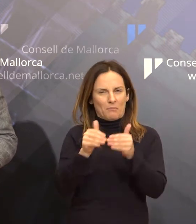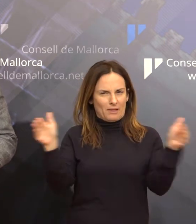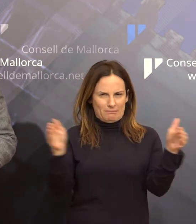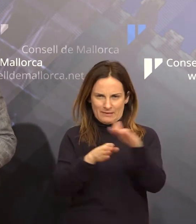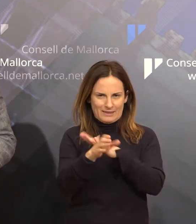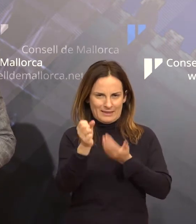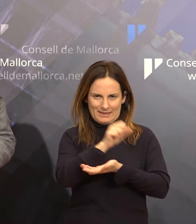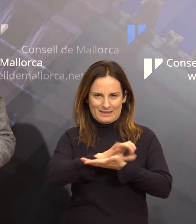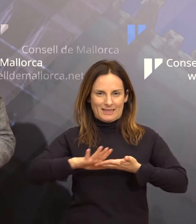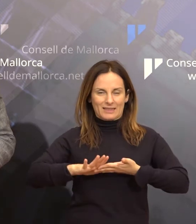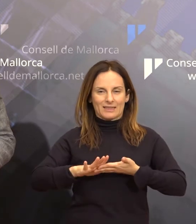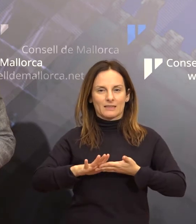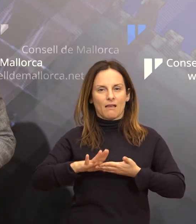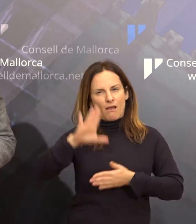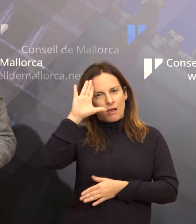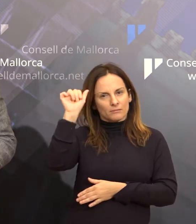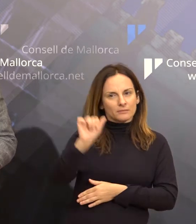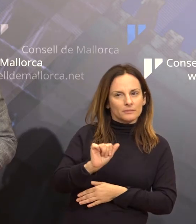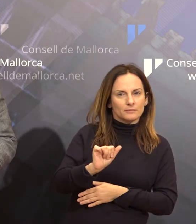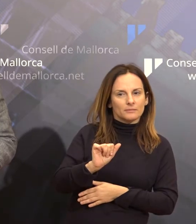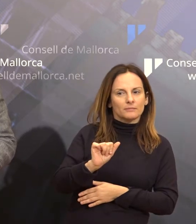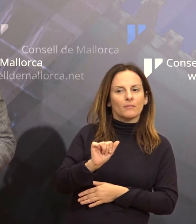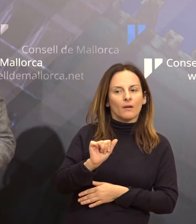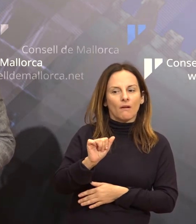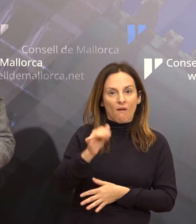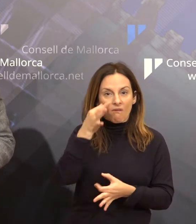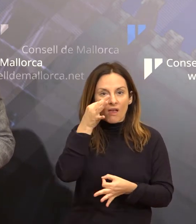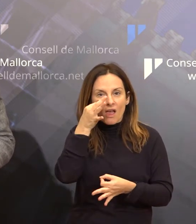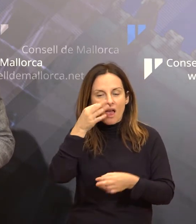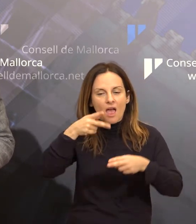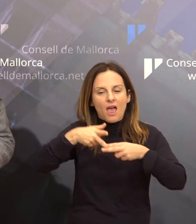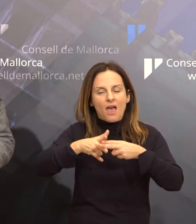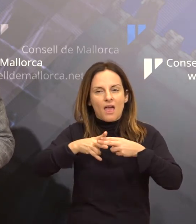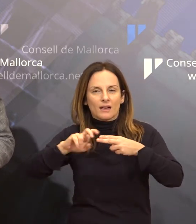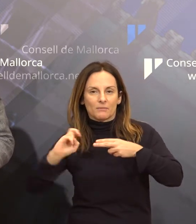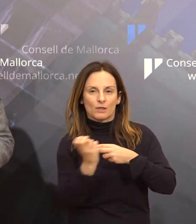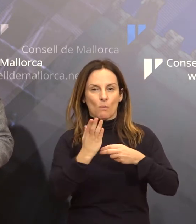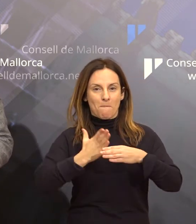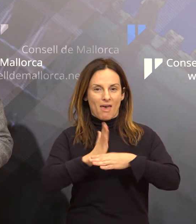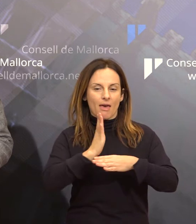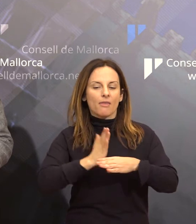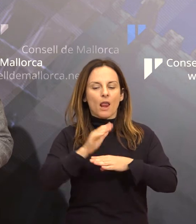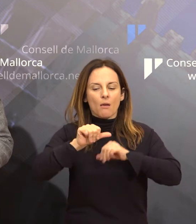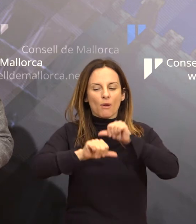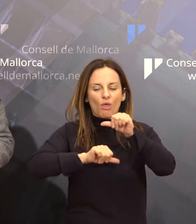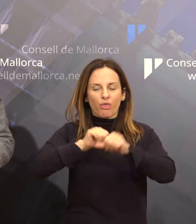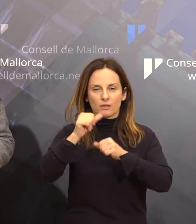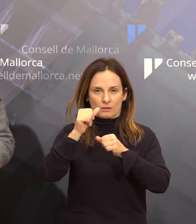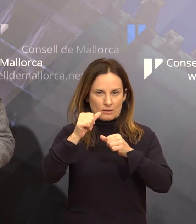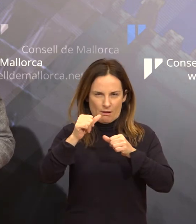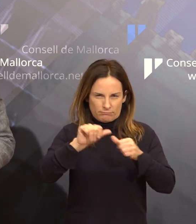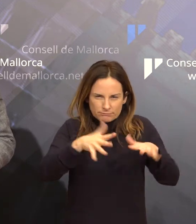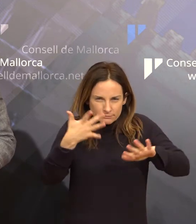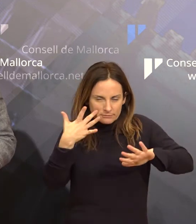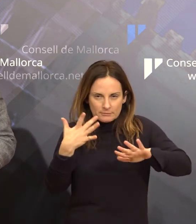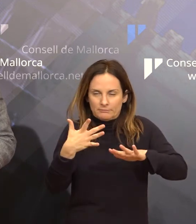donde se puede ver herramientas las maderas el proceso artesanal de cómo se hace una